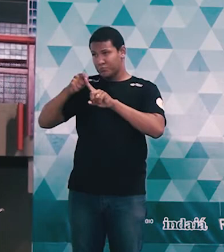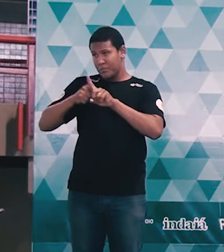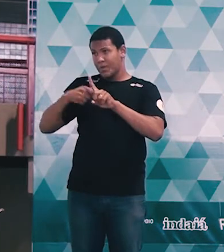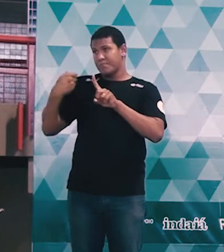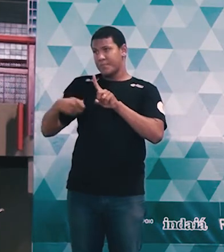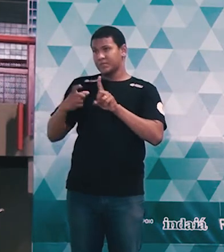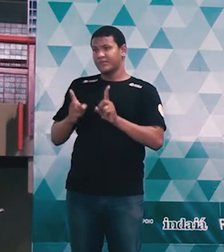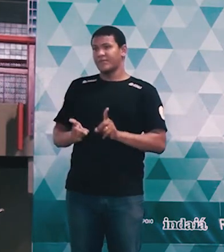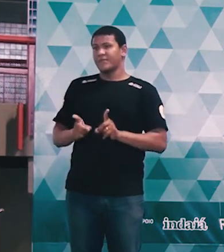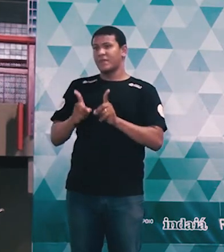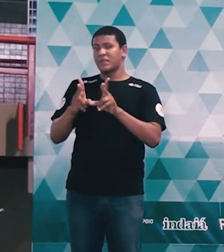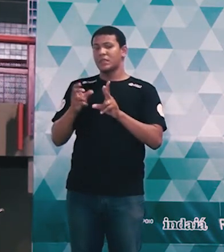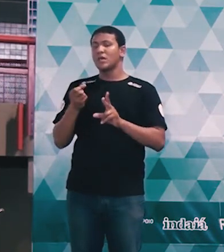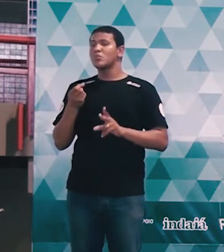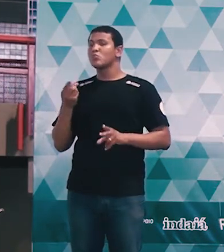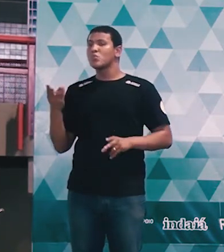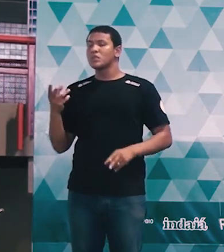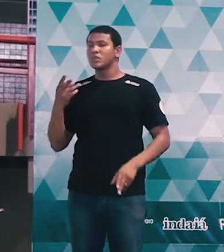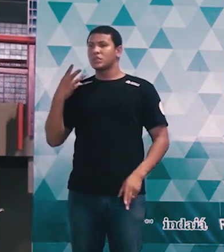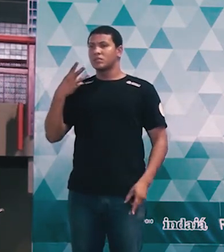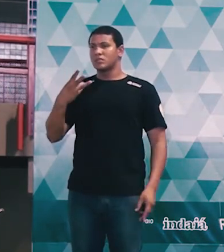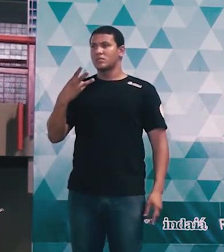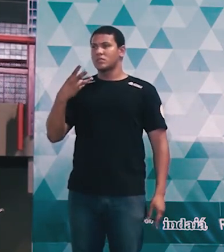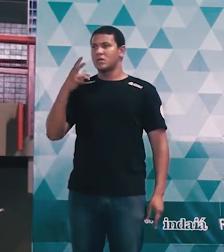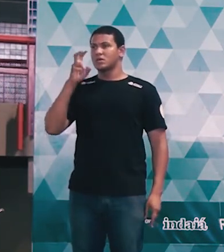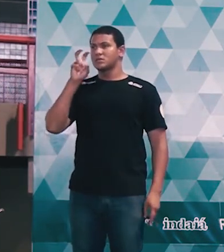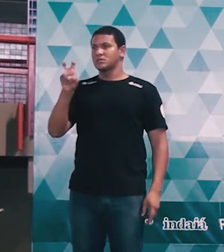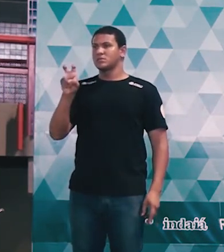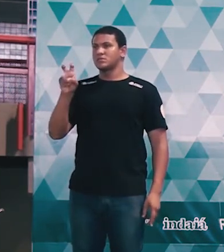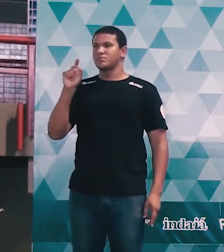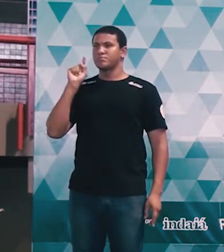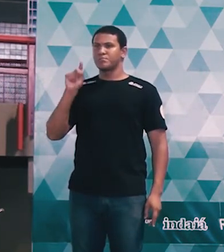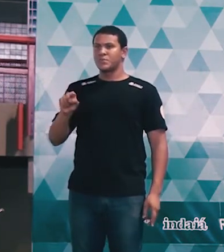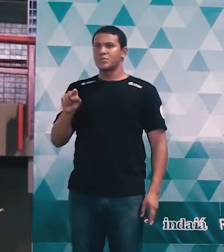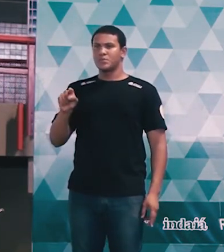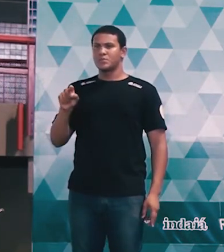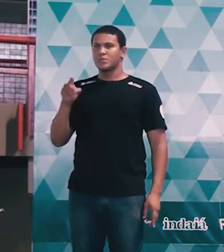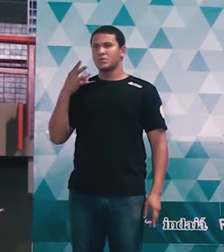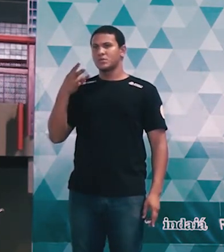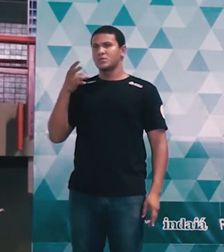de junho uma quantidade que é no mínimo igual a